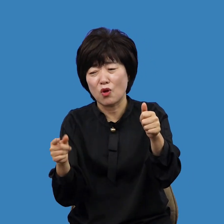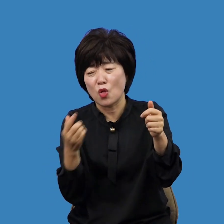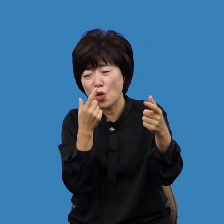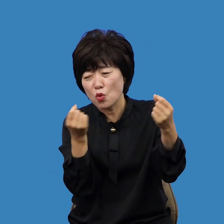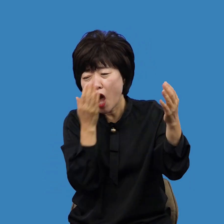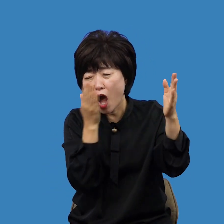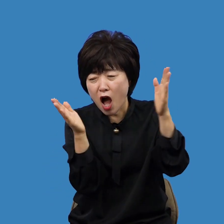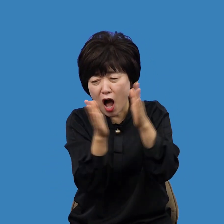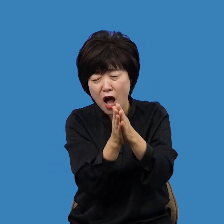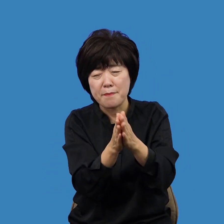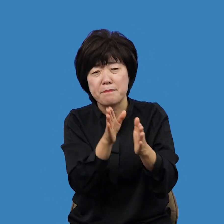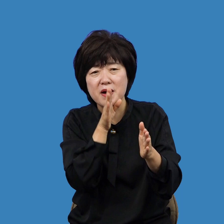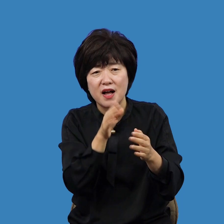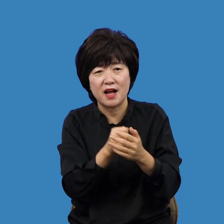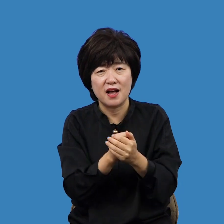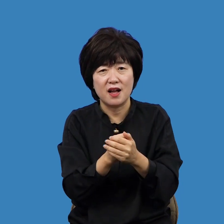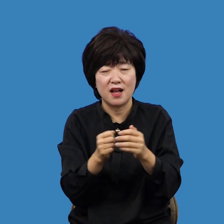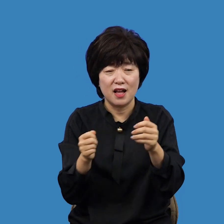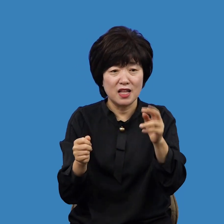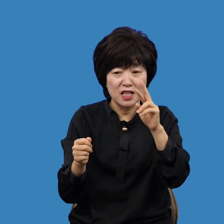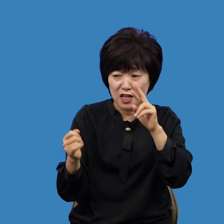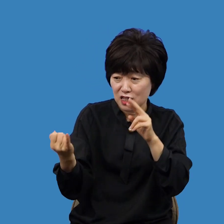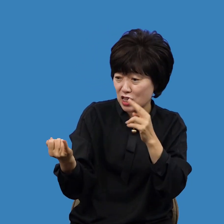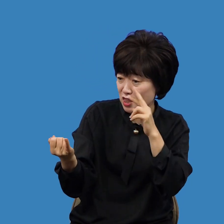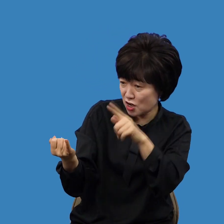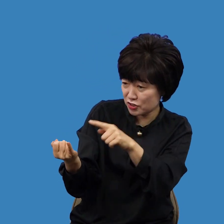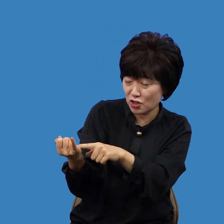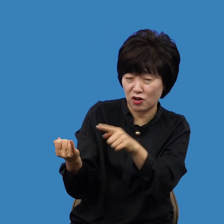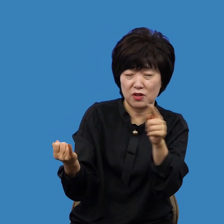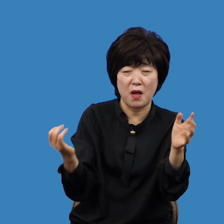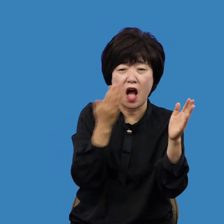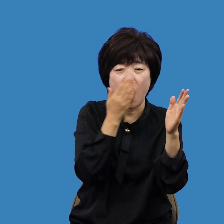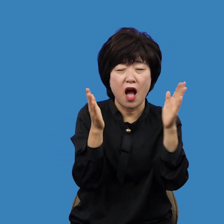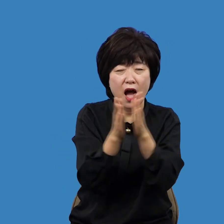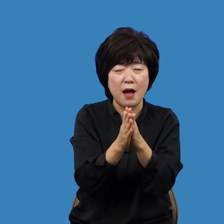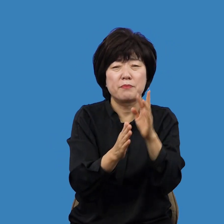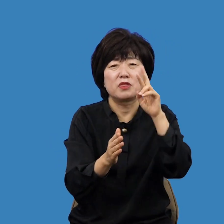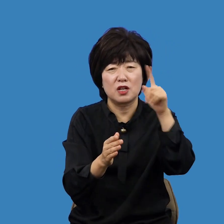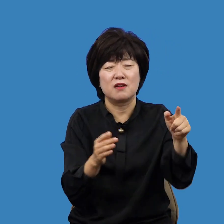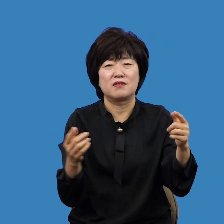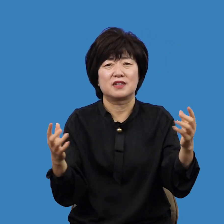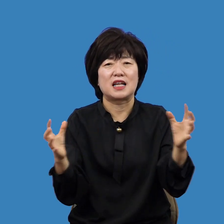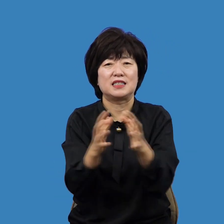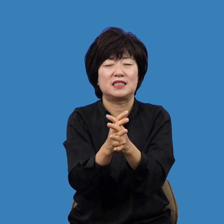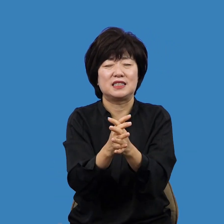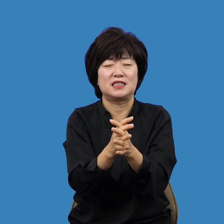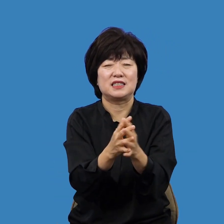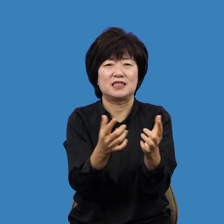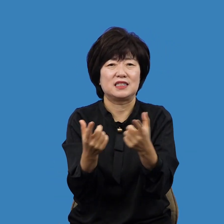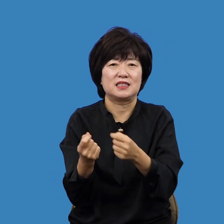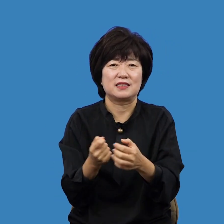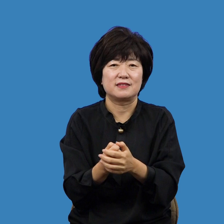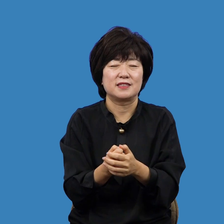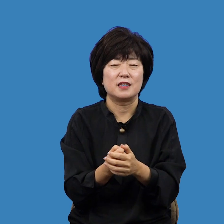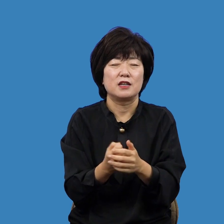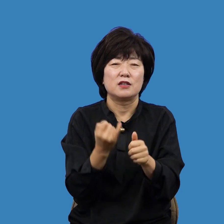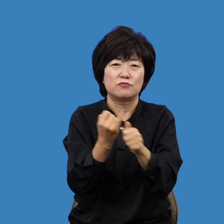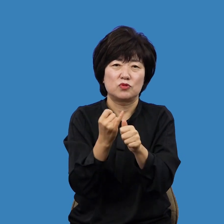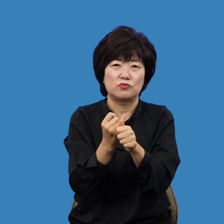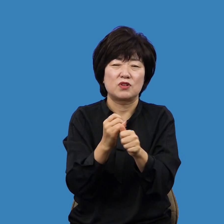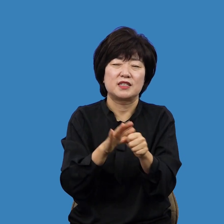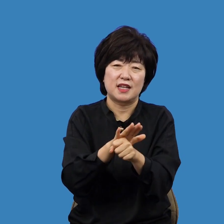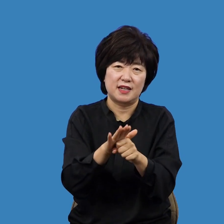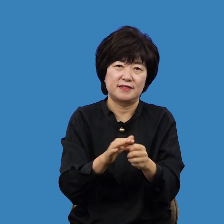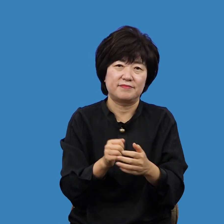옳고 그름을 따지는 게 무슨 의미가 있냐고. 그것보다 훨씬 중요한 게 부부가 사랑 안에서 하나가 될 수 있느냐는 것이 진짜 핵심이잖아요.